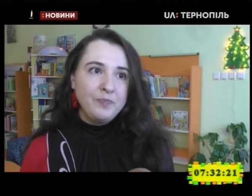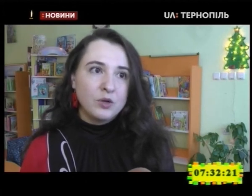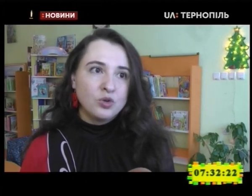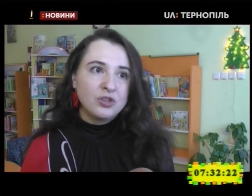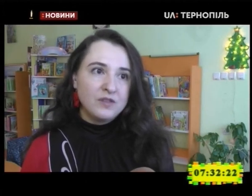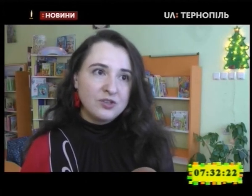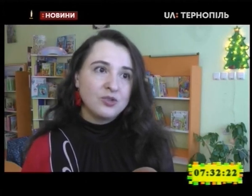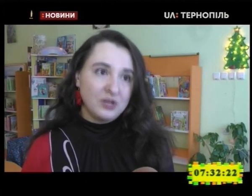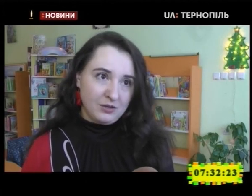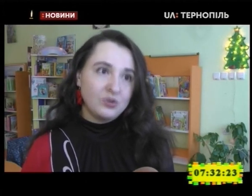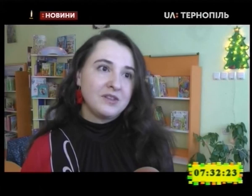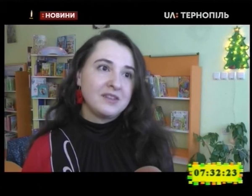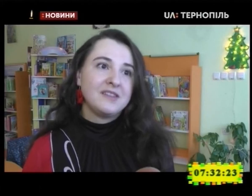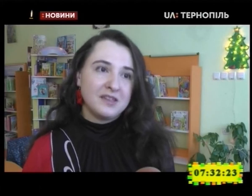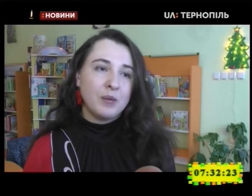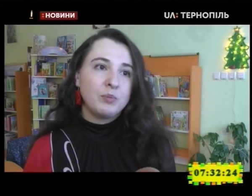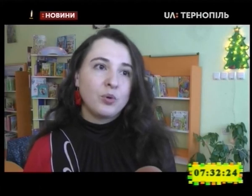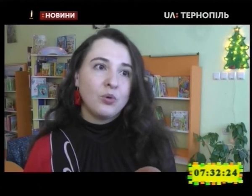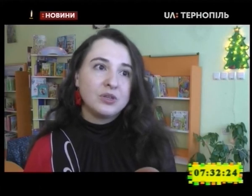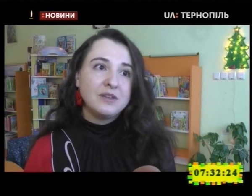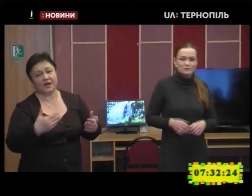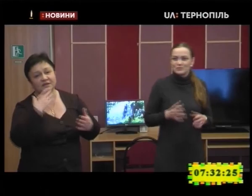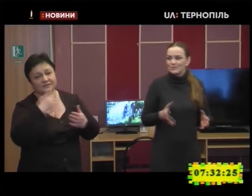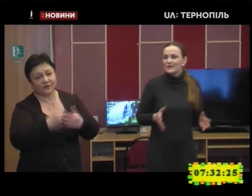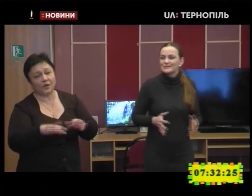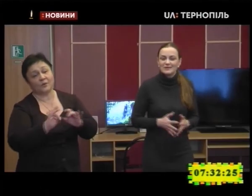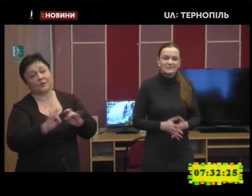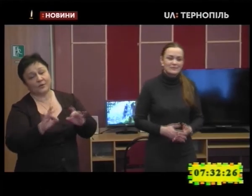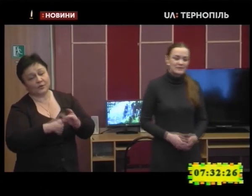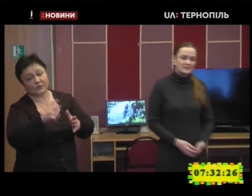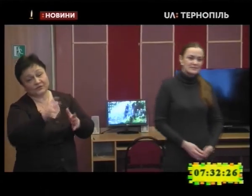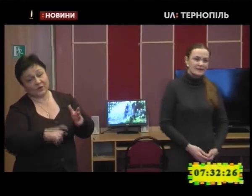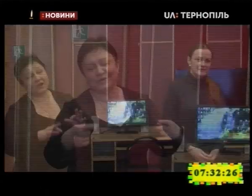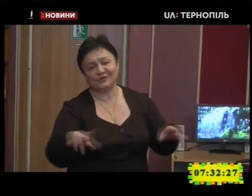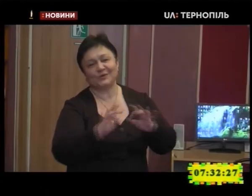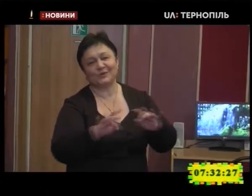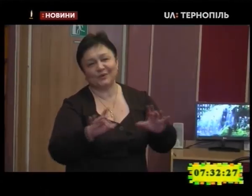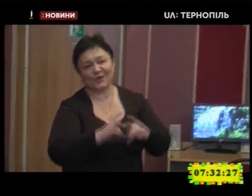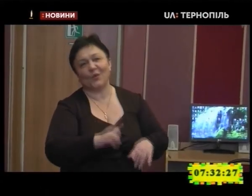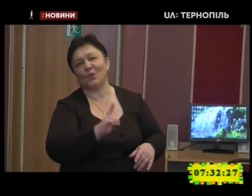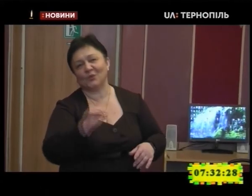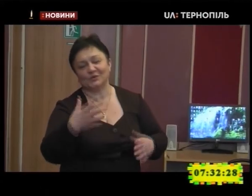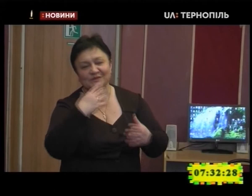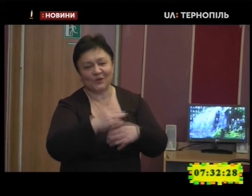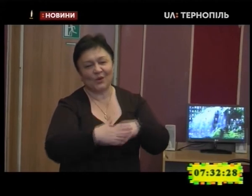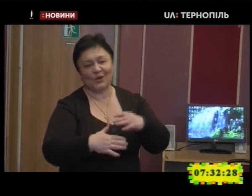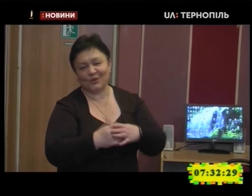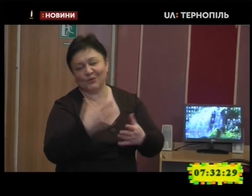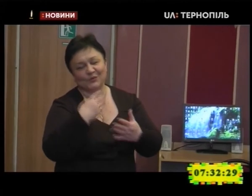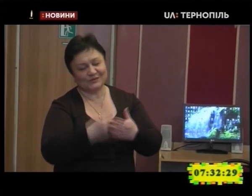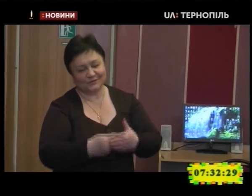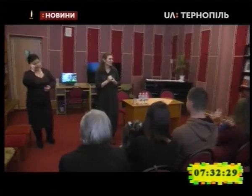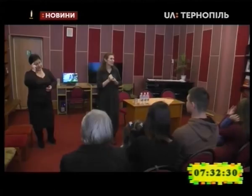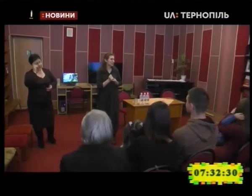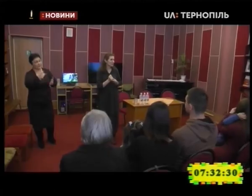Тобто кожен вірш отак от ці етапи проходить. Олександра Карп'юк – перекладачка жестовою мовою. Працює в